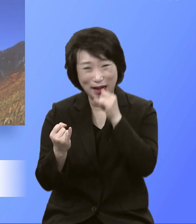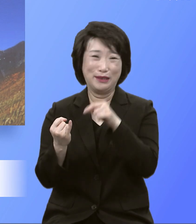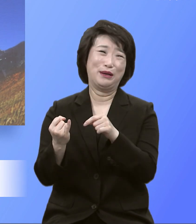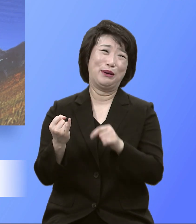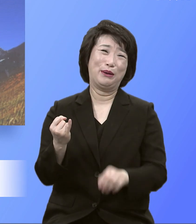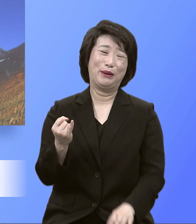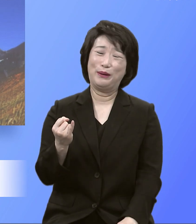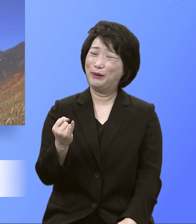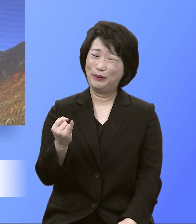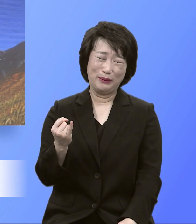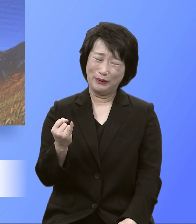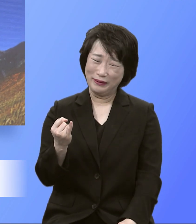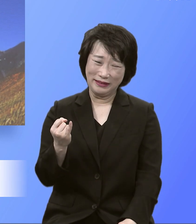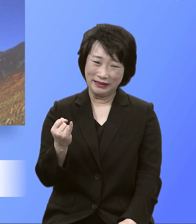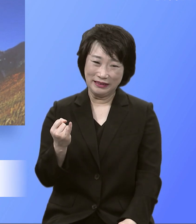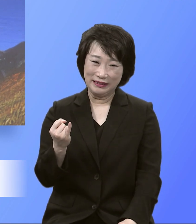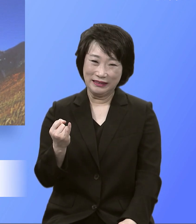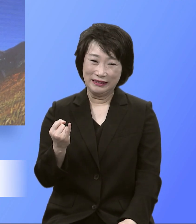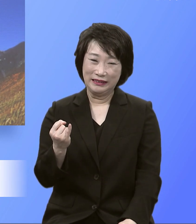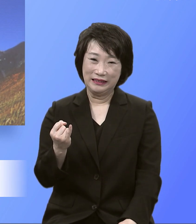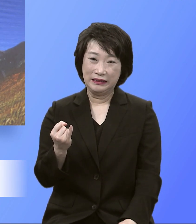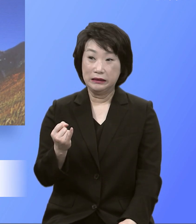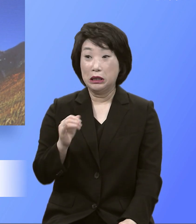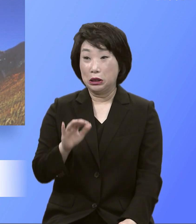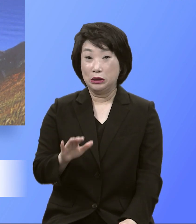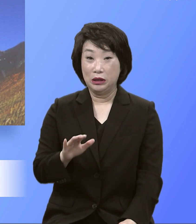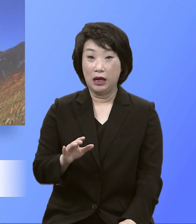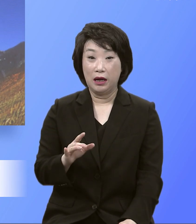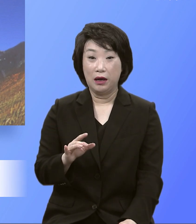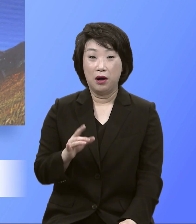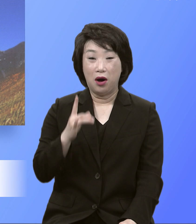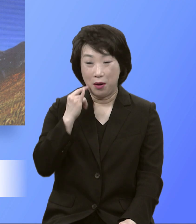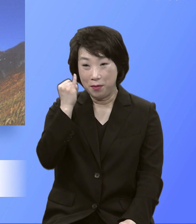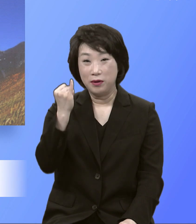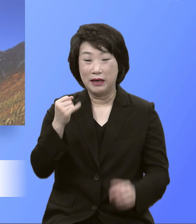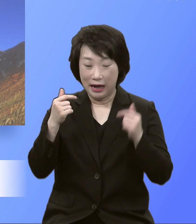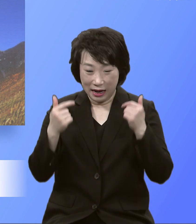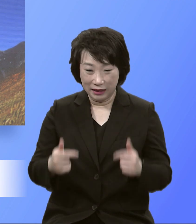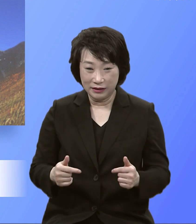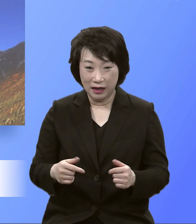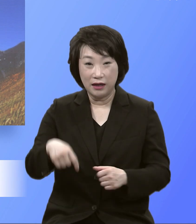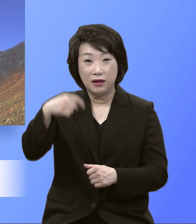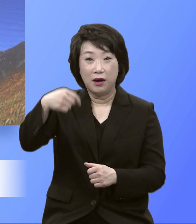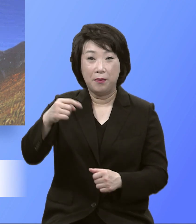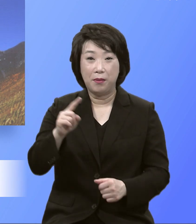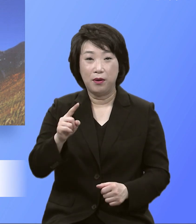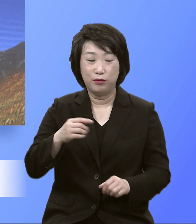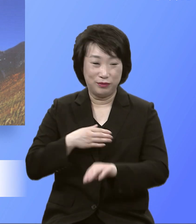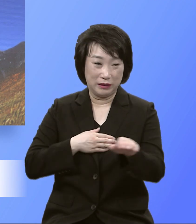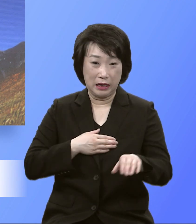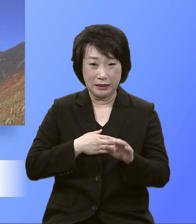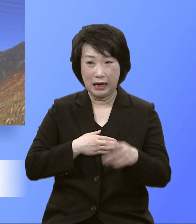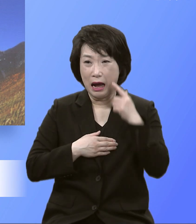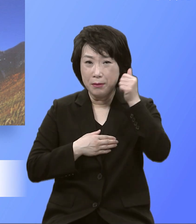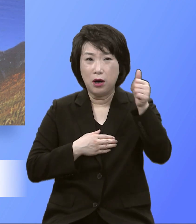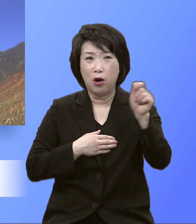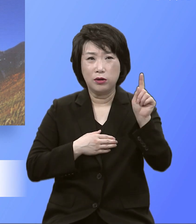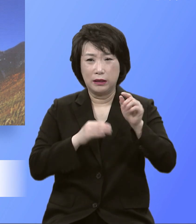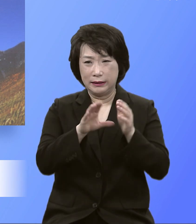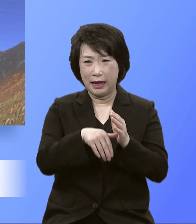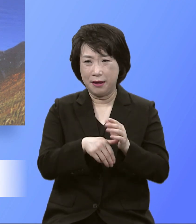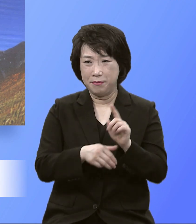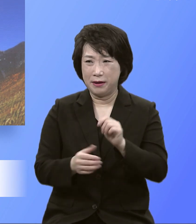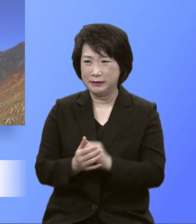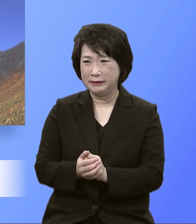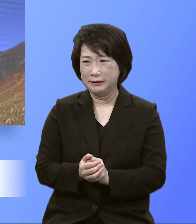엄청나게 핍박을 받았거든요. 그러면서도 항상 그러셔요. 우리가 아버지가 막 어떤 때는